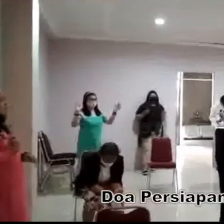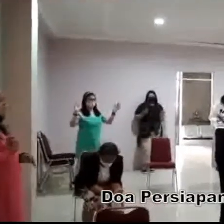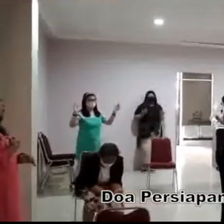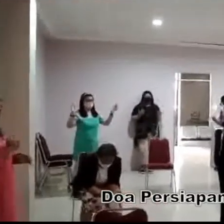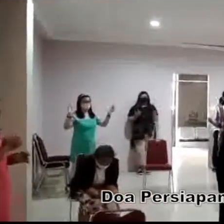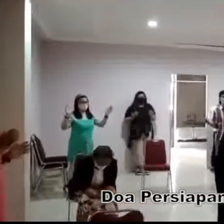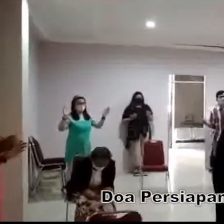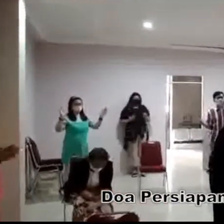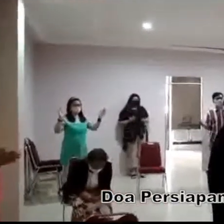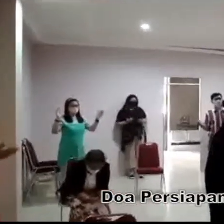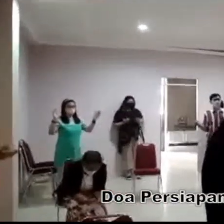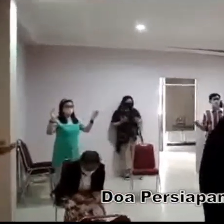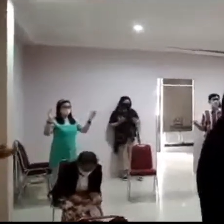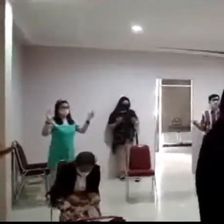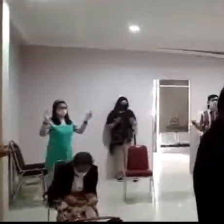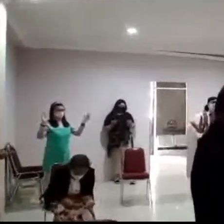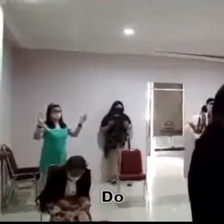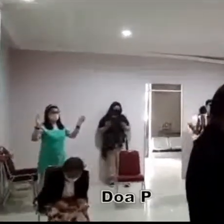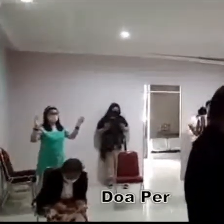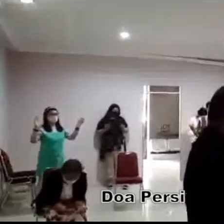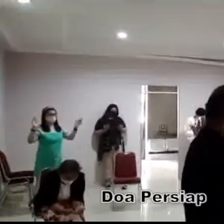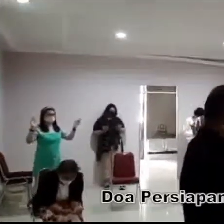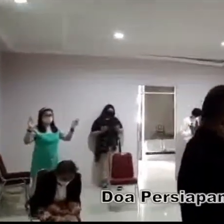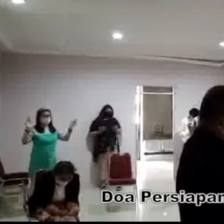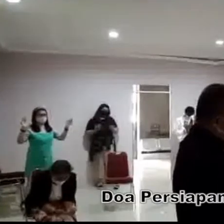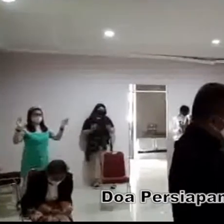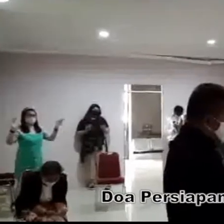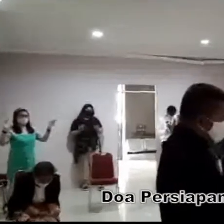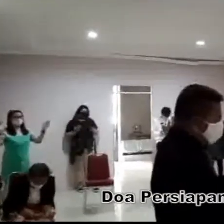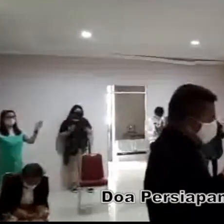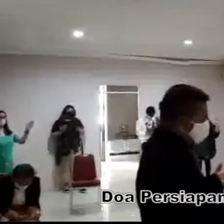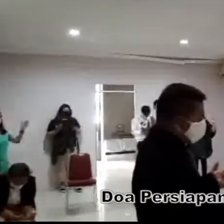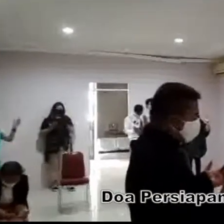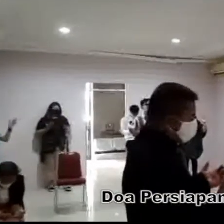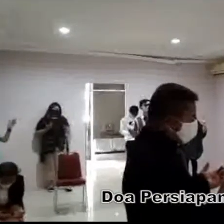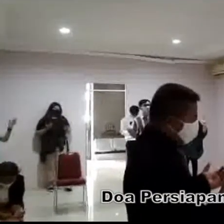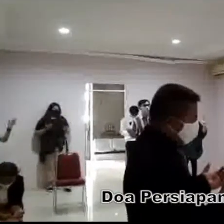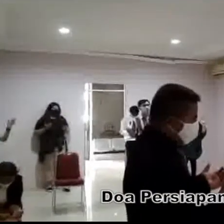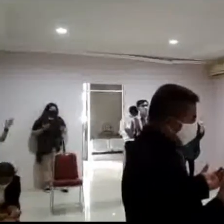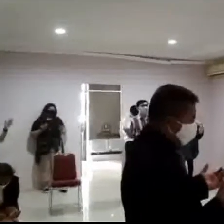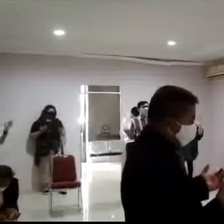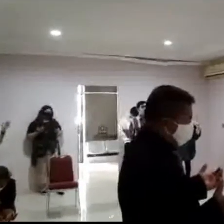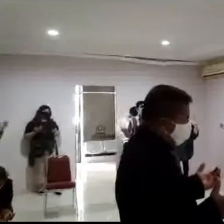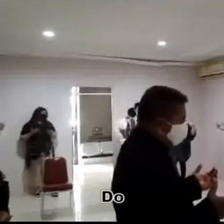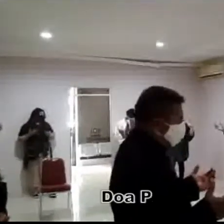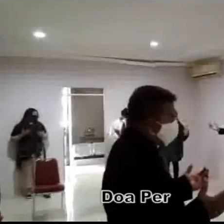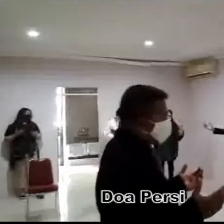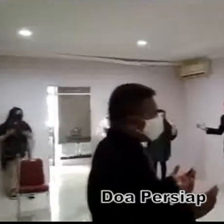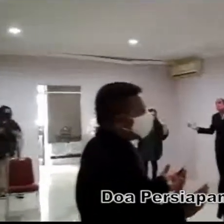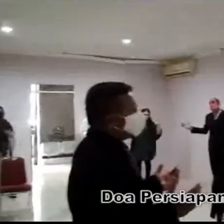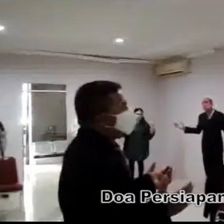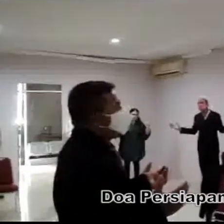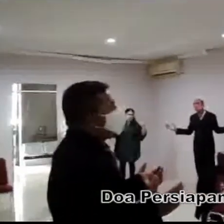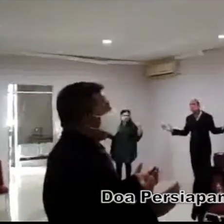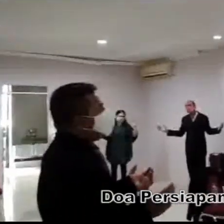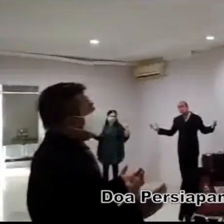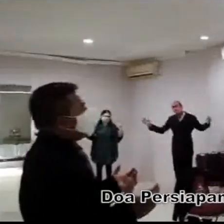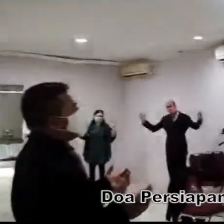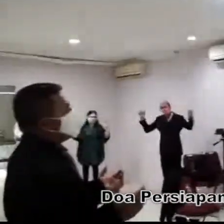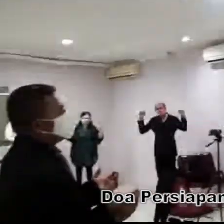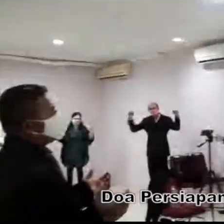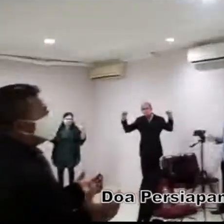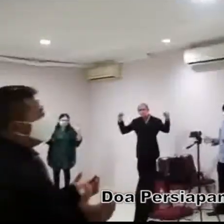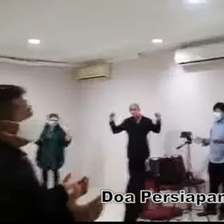berhasil dan hanya bagi kemuliaan kami. Terima urapa dan buah yang didapat Tuhan, dan akan kami